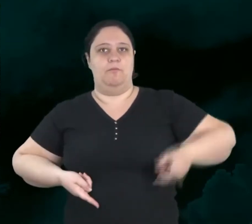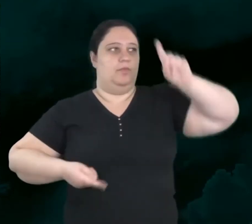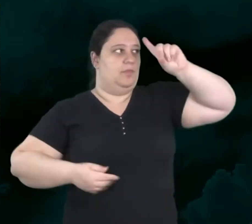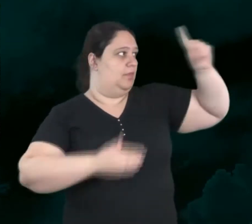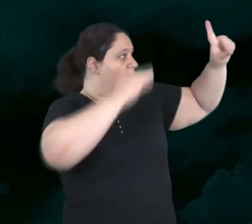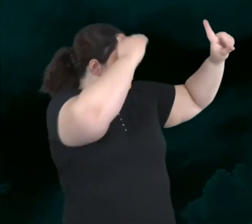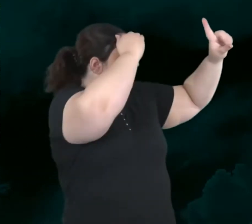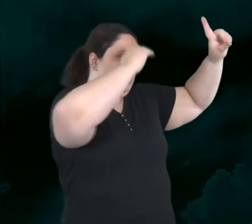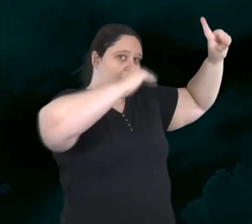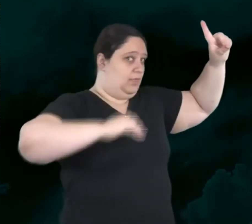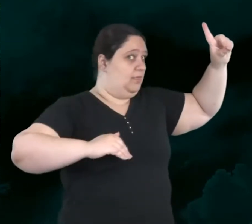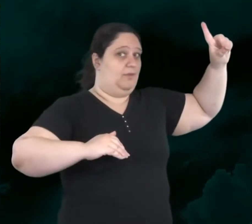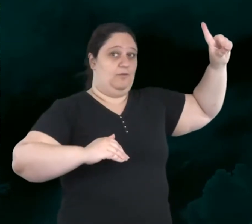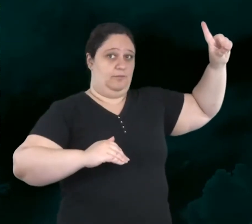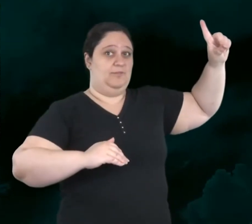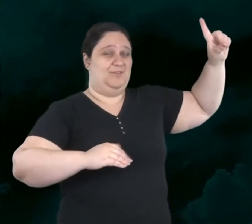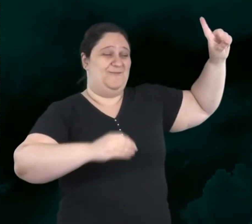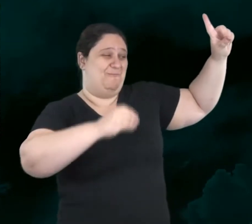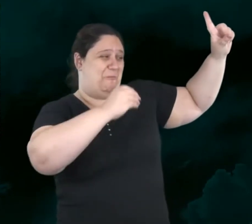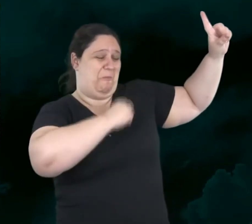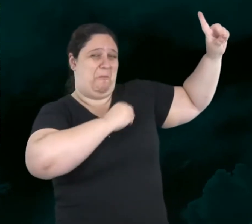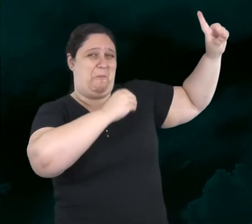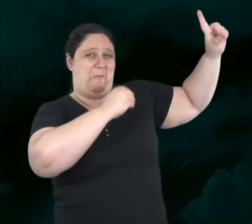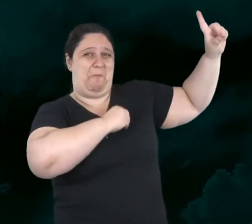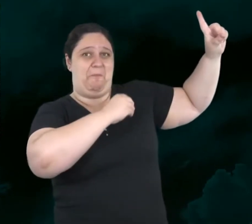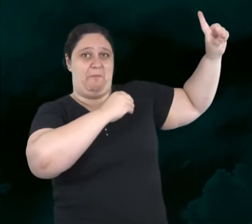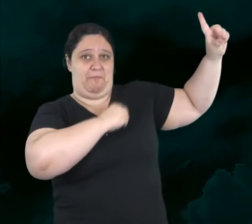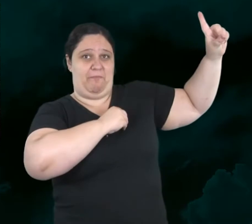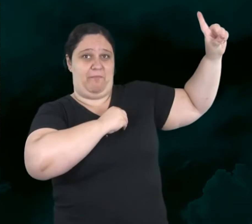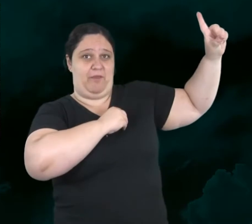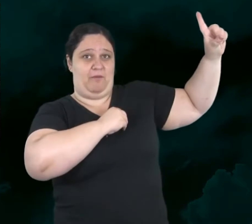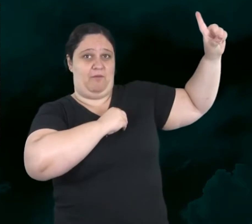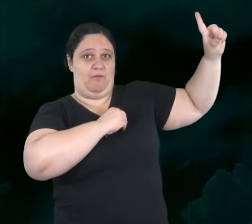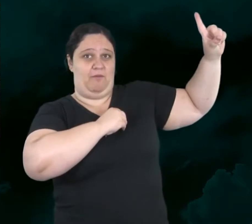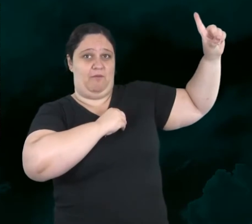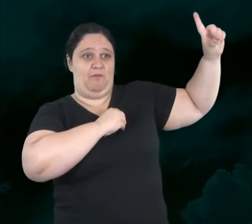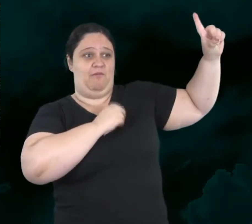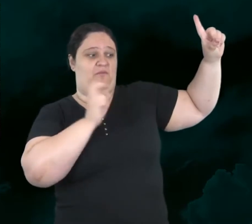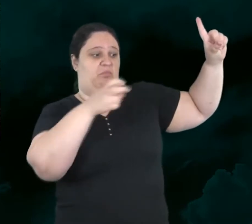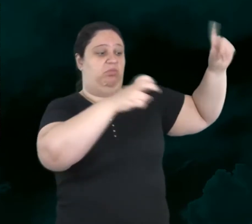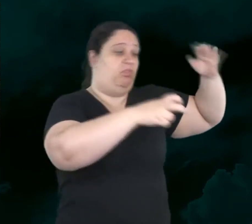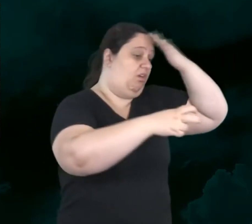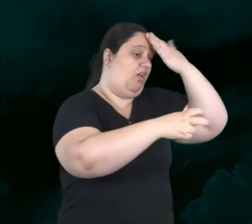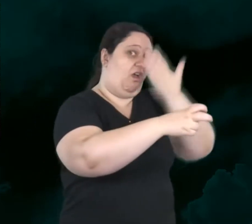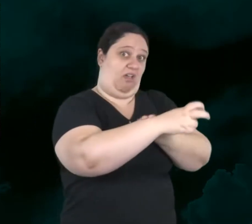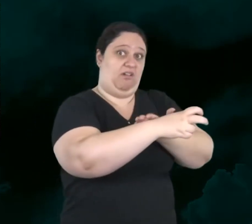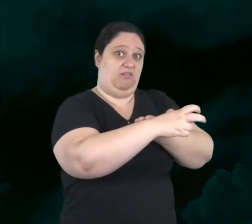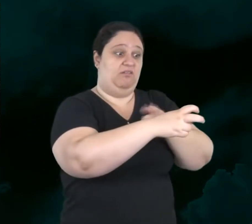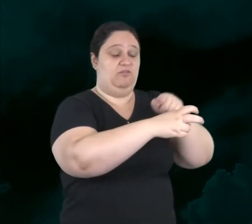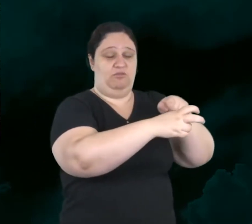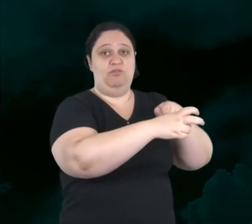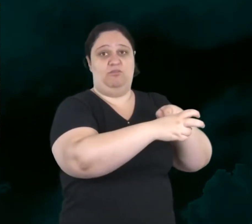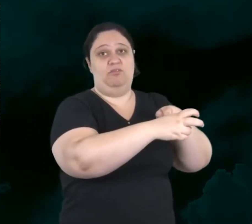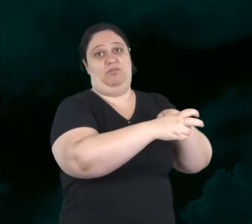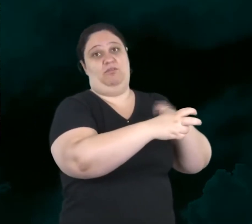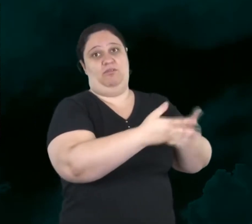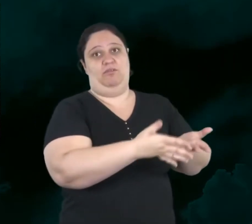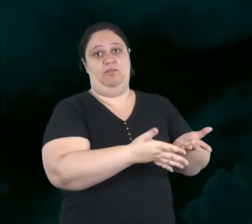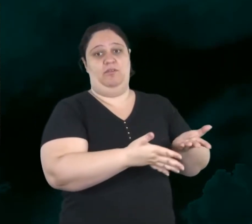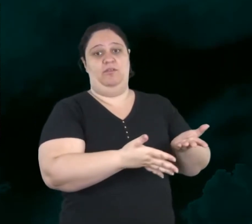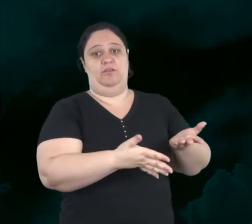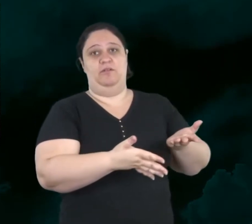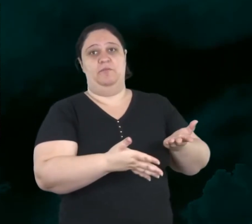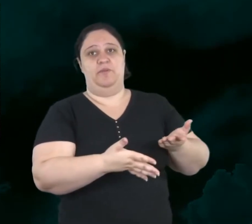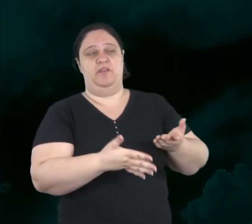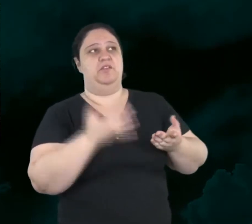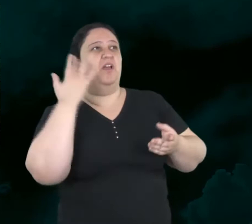de Deus, e confiando, né, naquilo que a serpente disse, que poderia